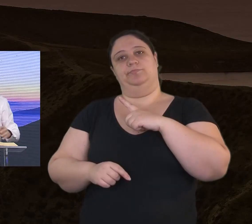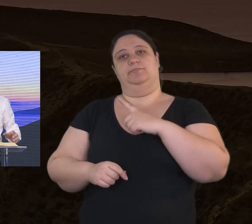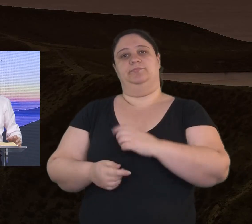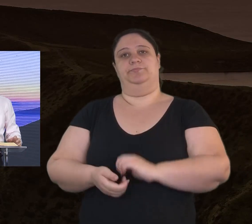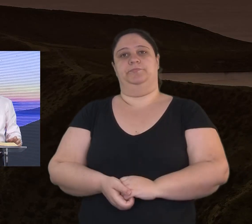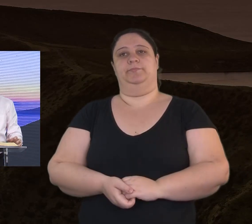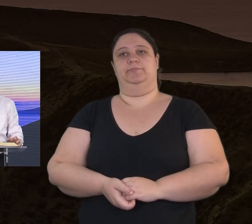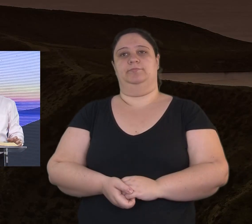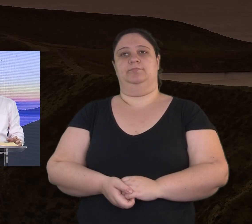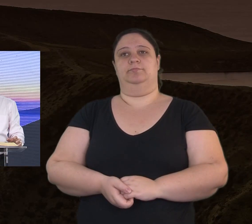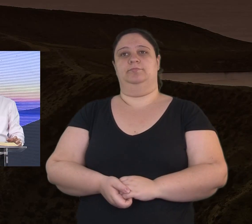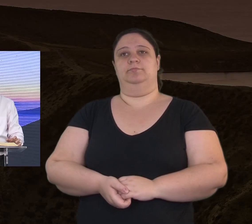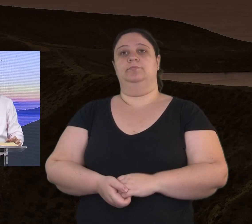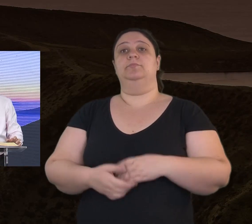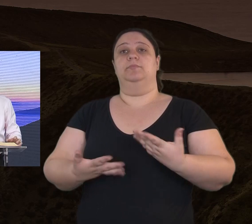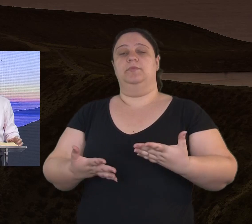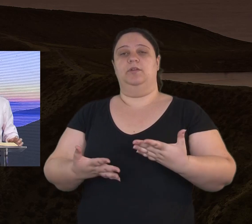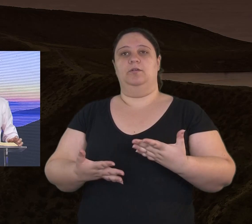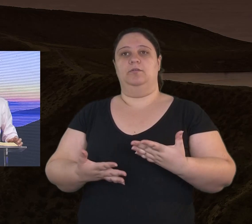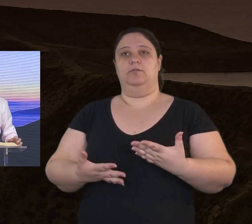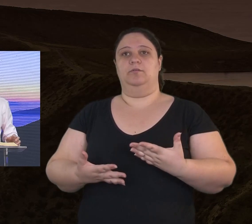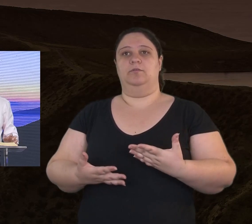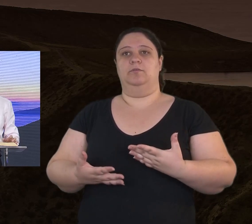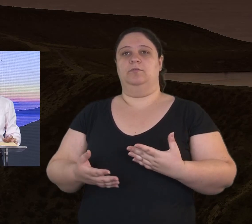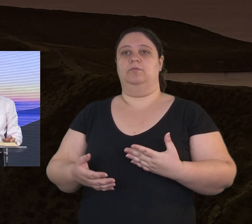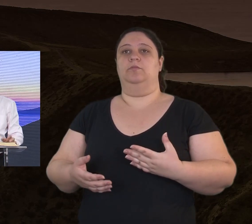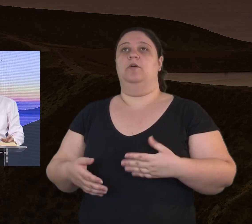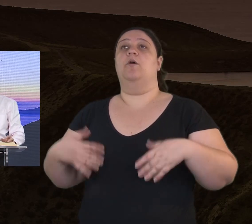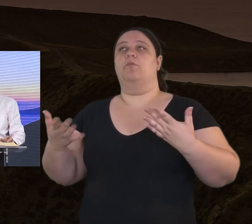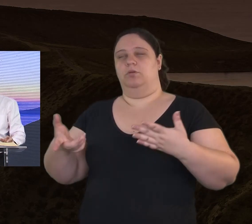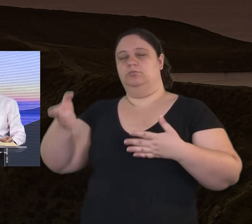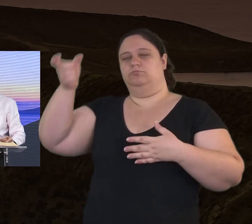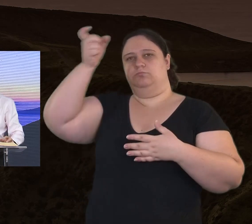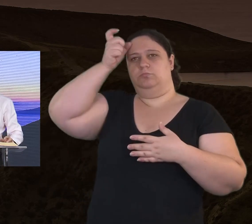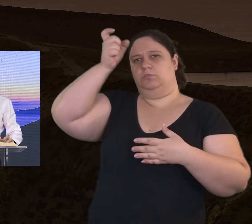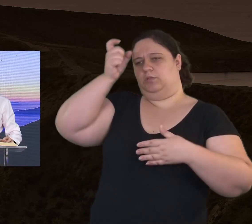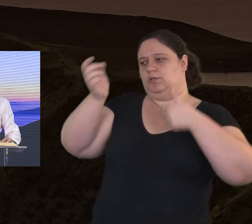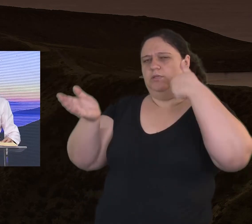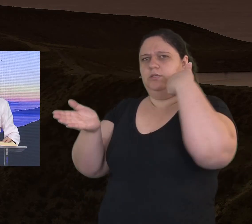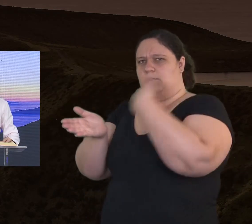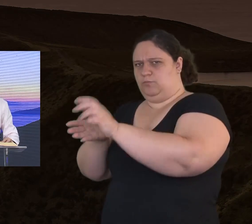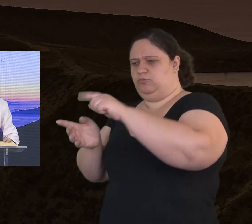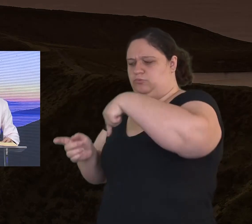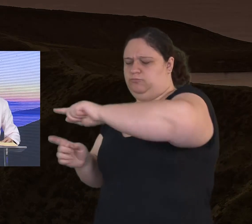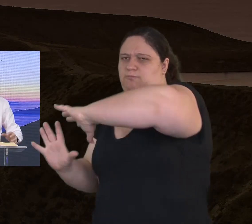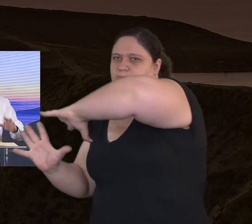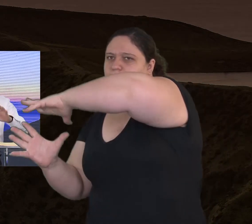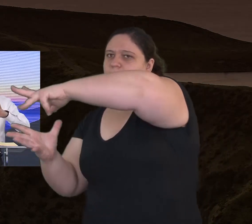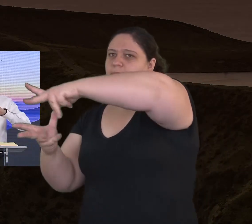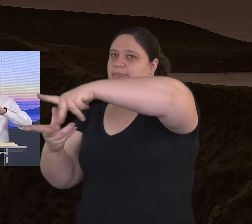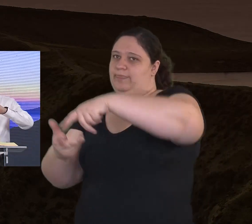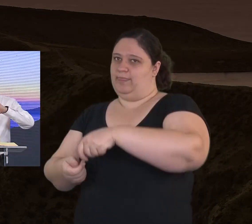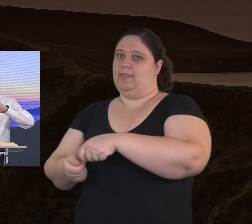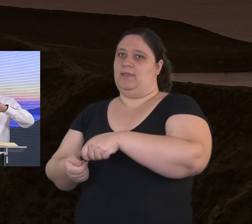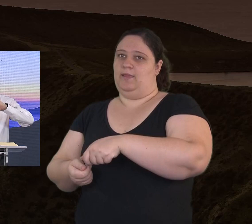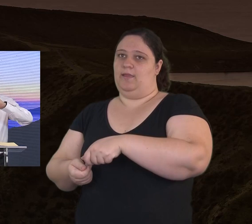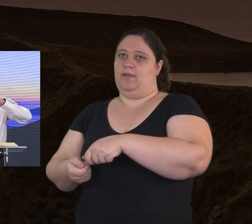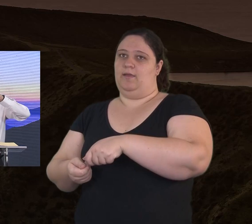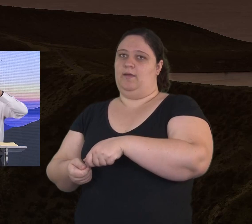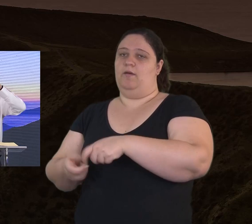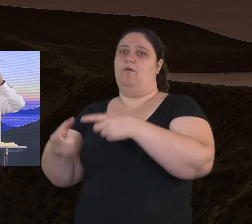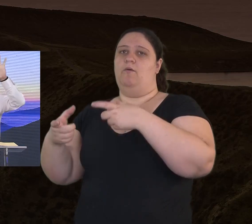né, os principados de potestade, quando Satanás foi lançado do céu para a terra, ele